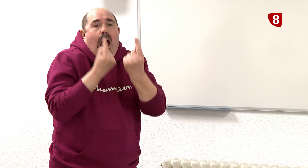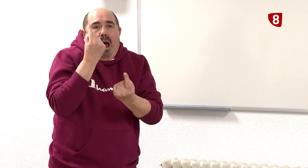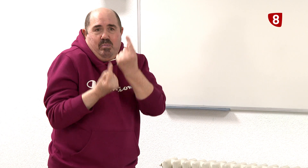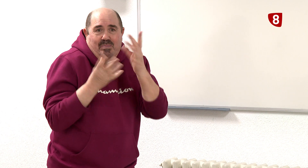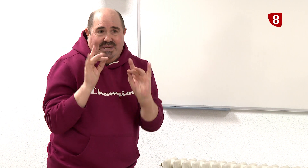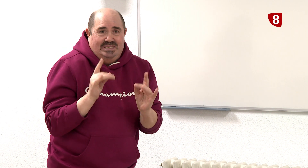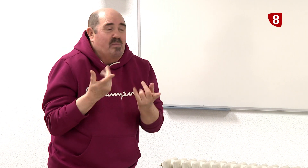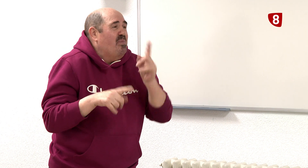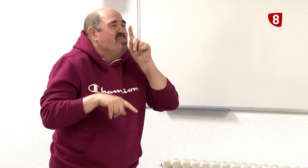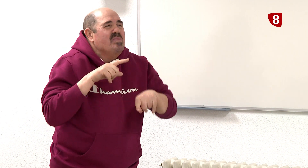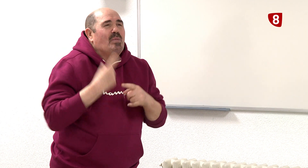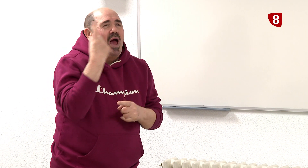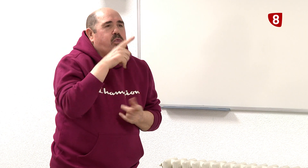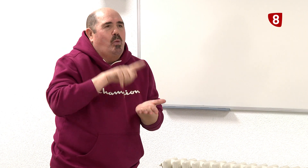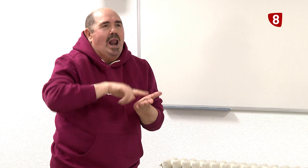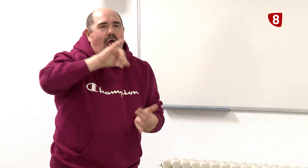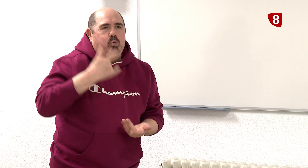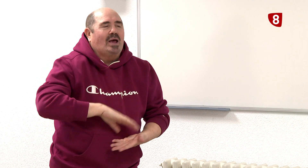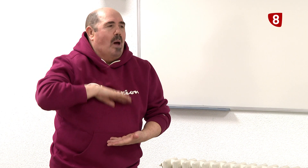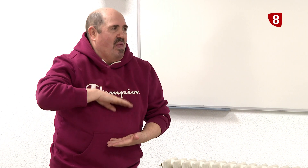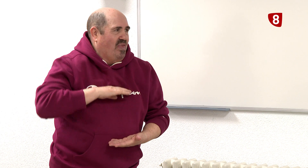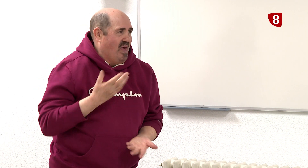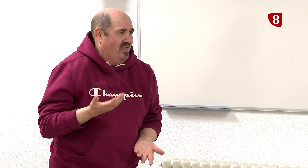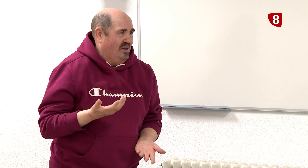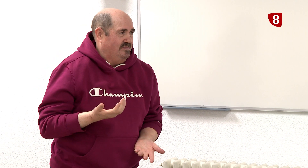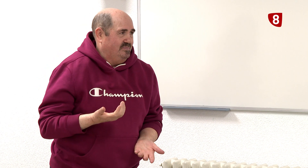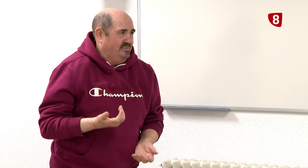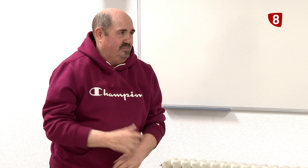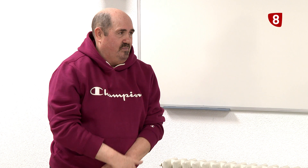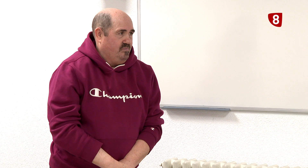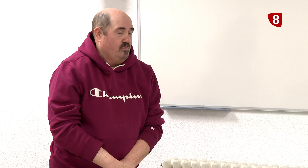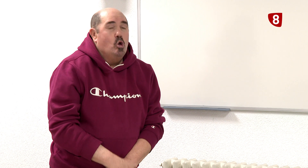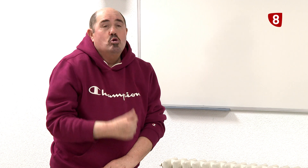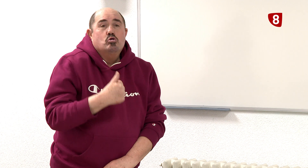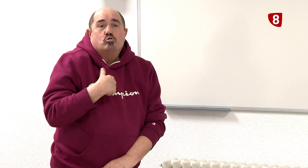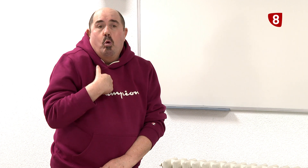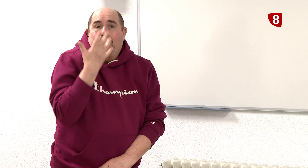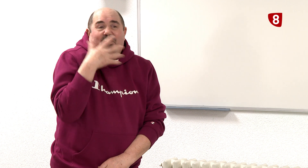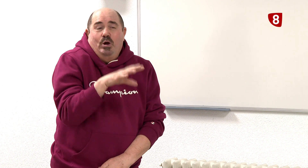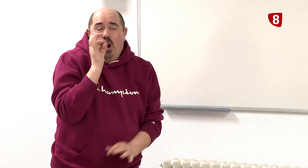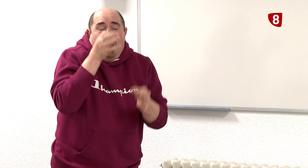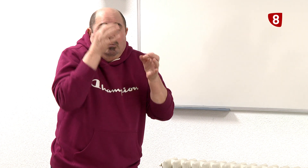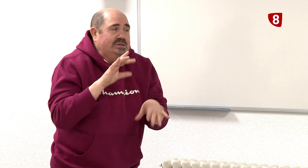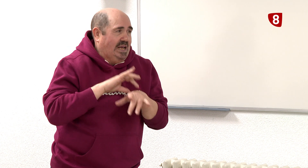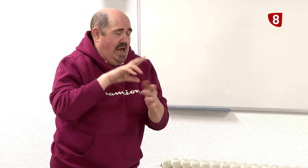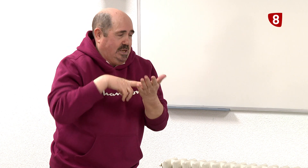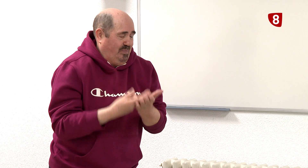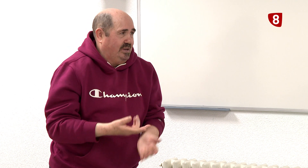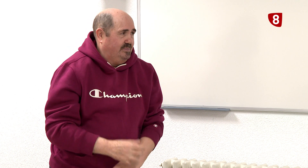a veces también. Pero claro, depende de la capacidad de lenguaje de cada uno, de la capacidad que tenga cada uno. Yo la verdad es que